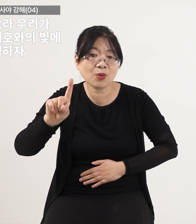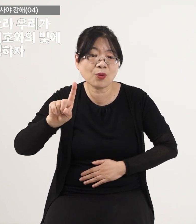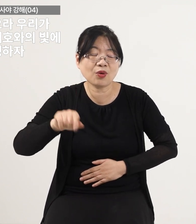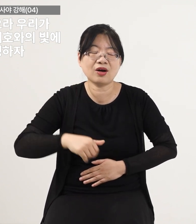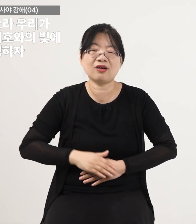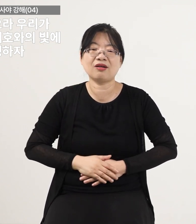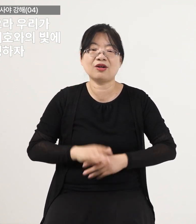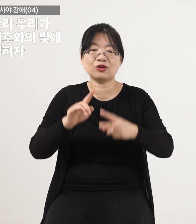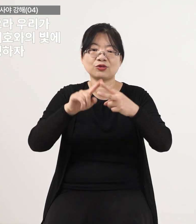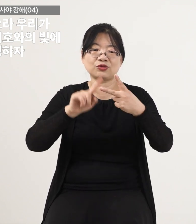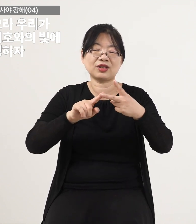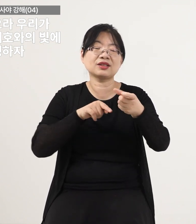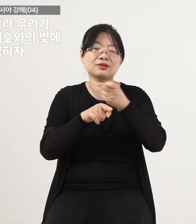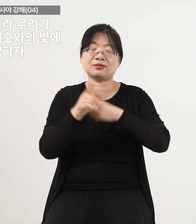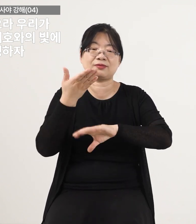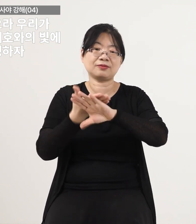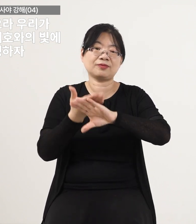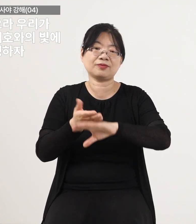달라요.